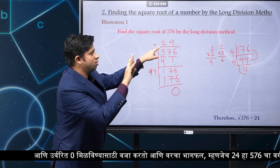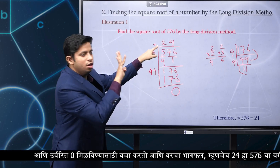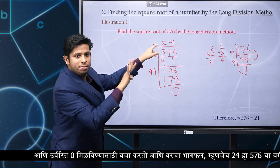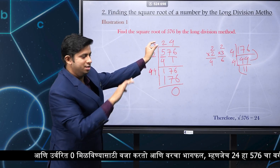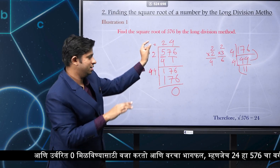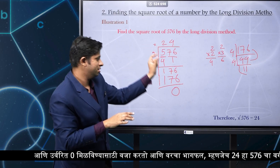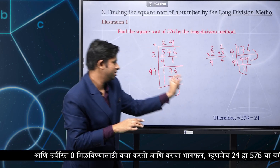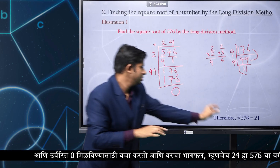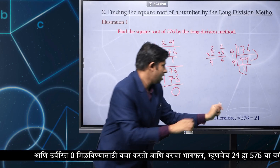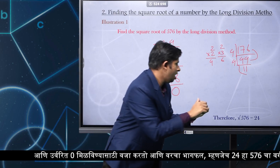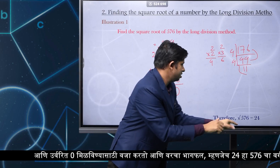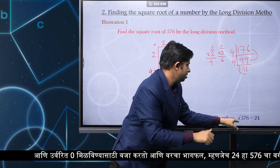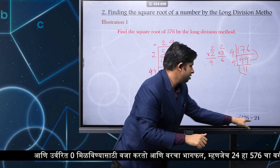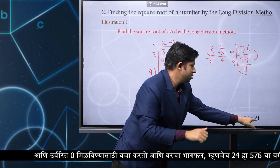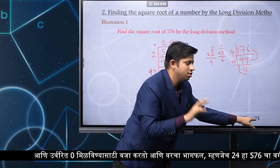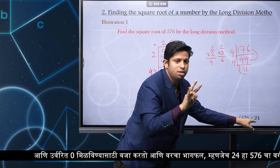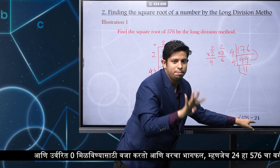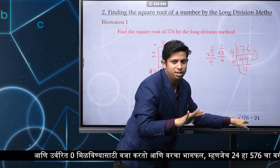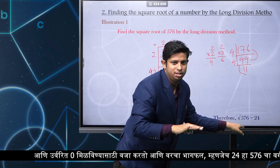हा 576चा वर्गमूळ आहे.